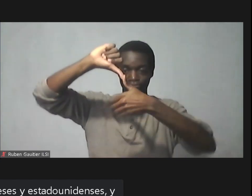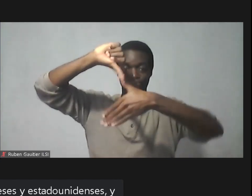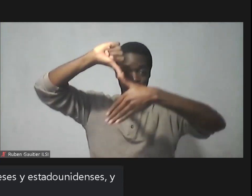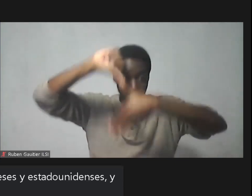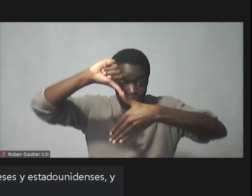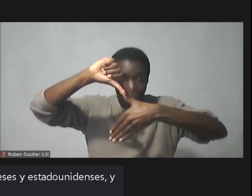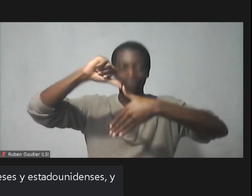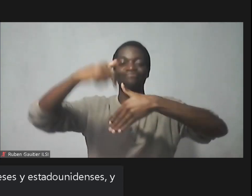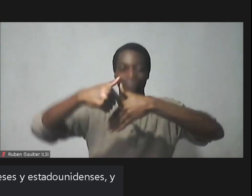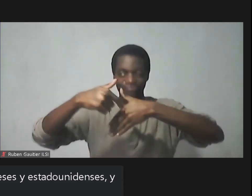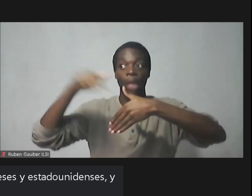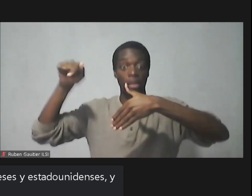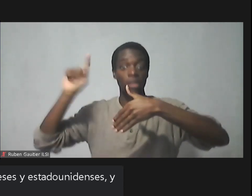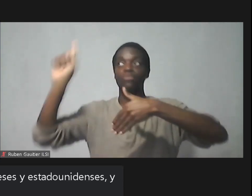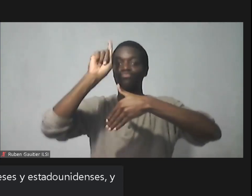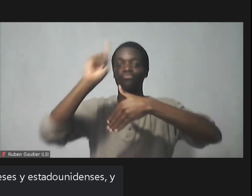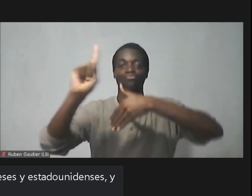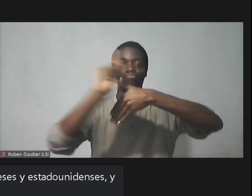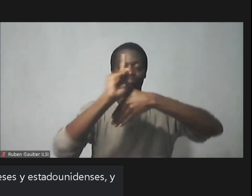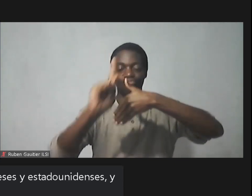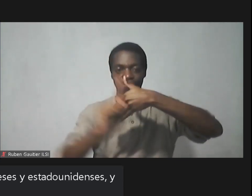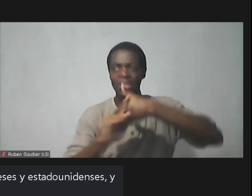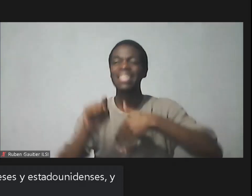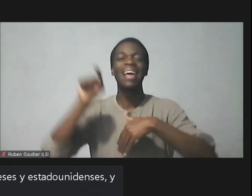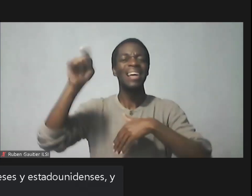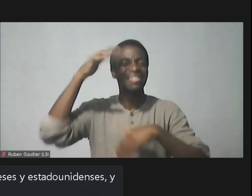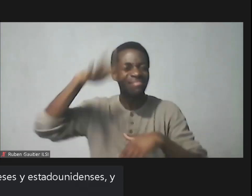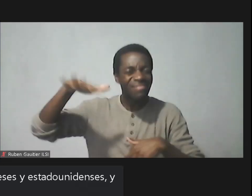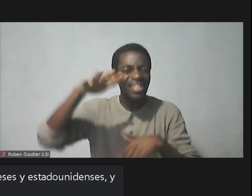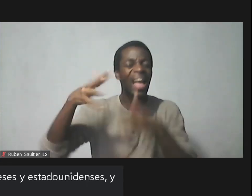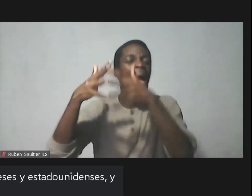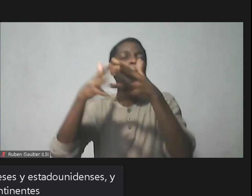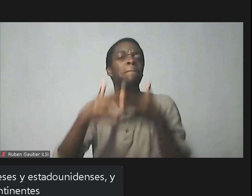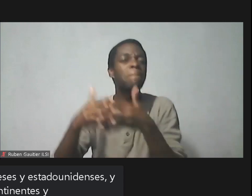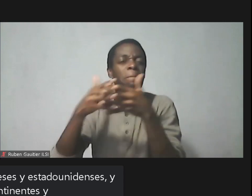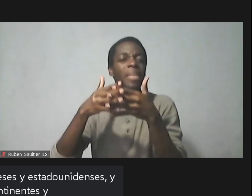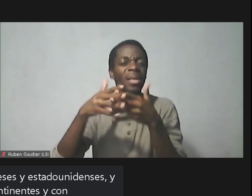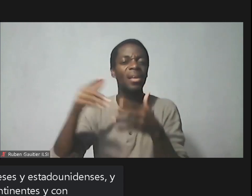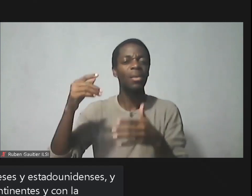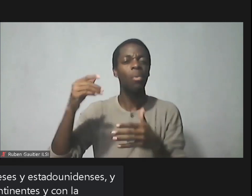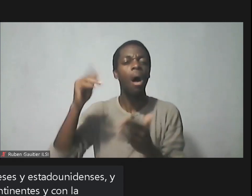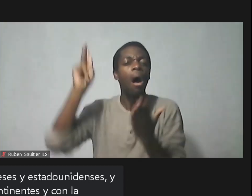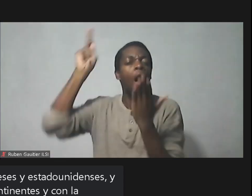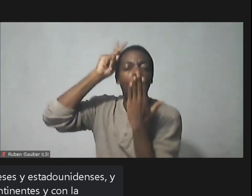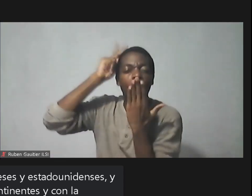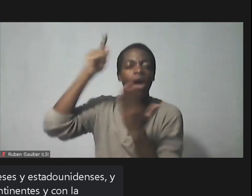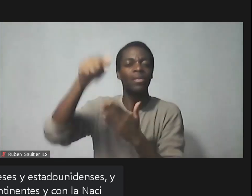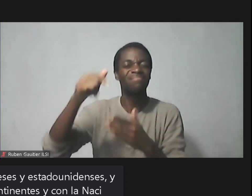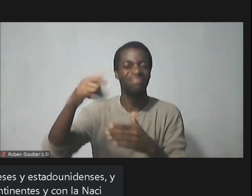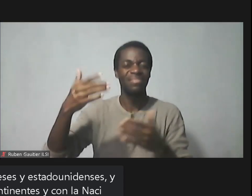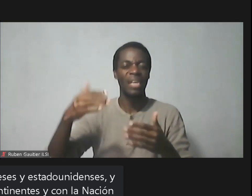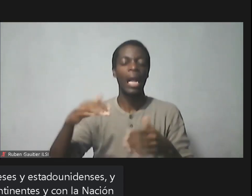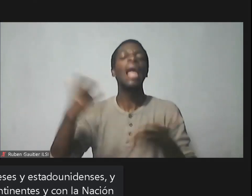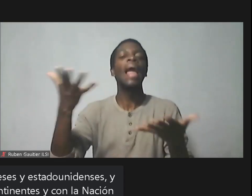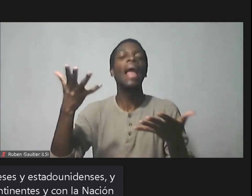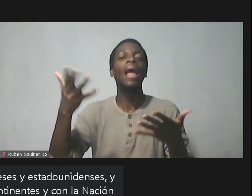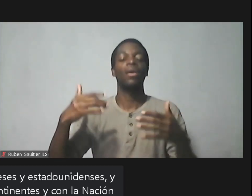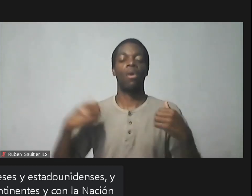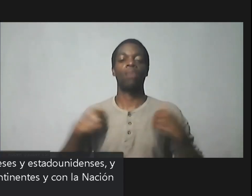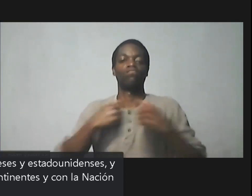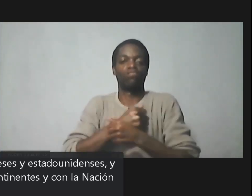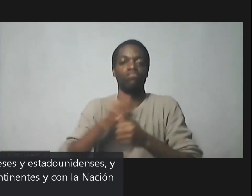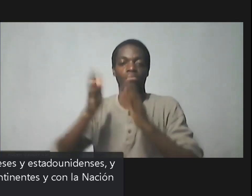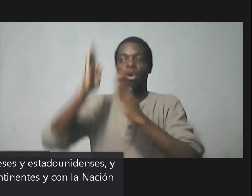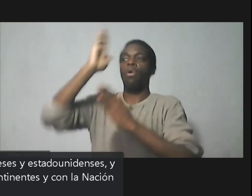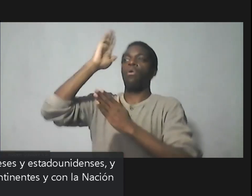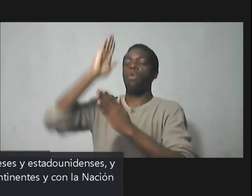Navajo, que es una nación de indígenas americanos. Y además ella tiene una maestría en políticas